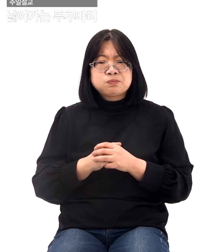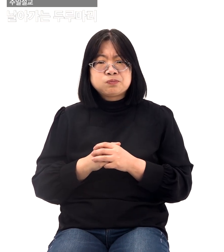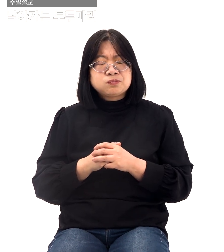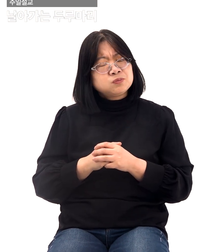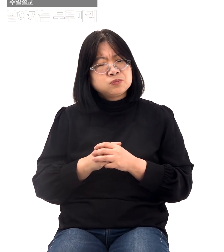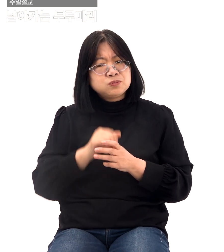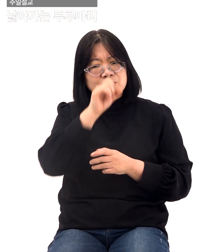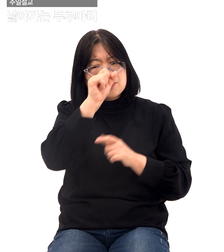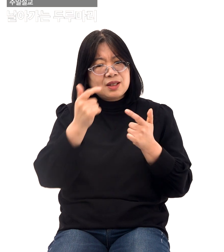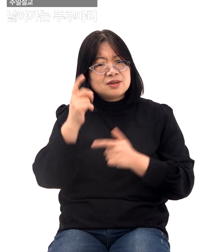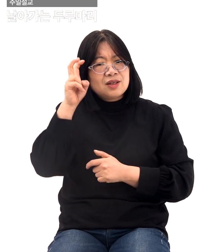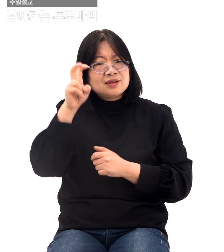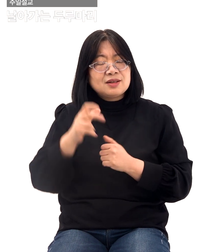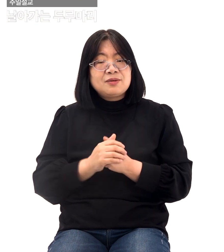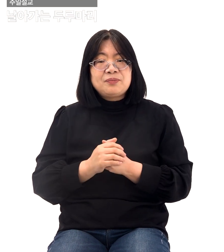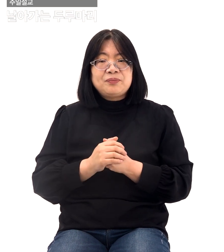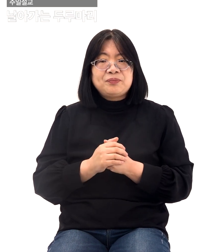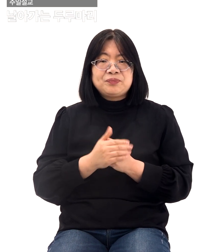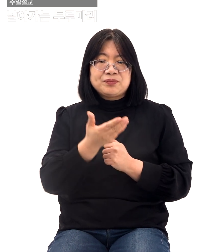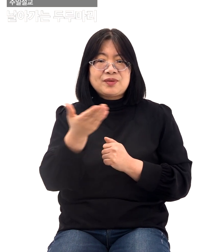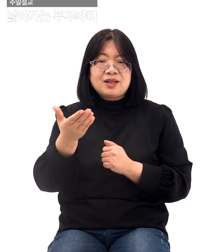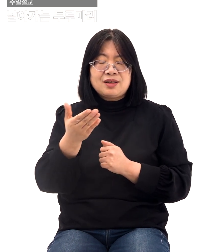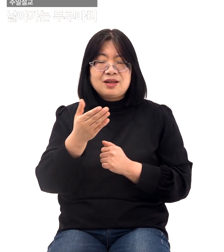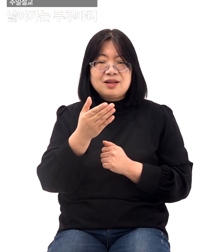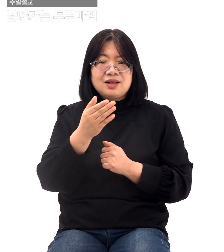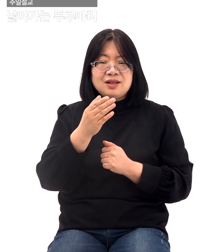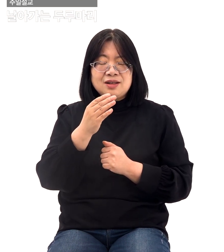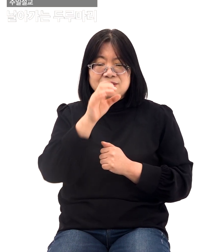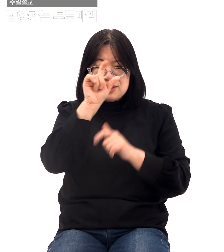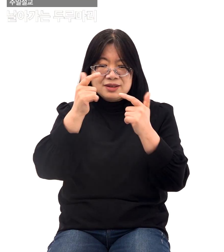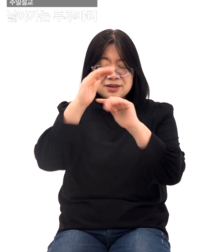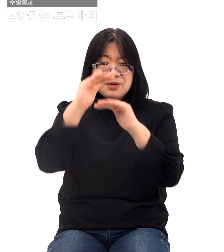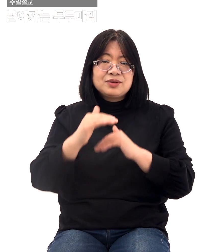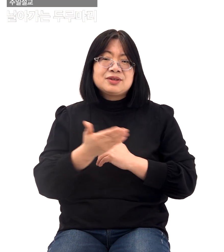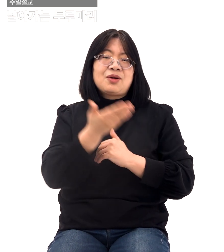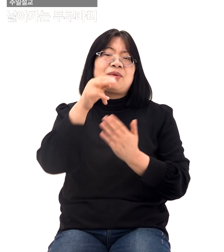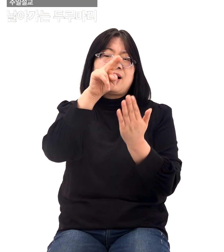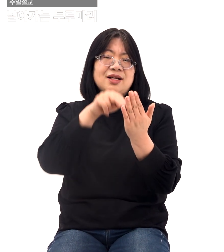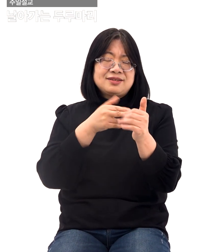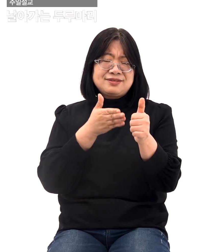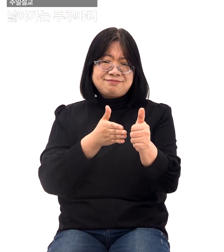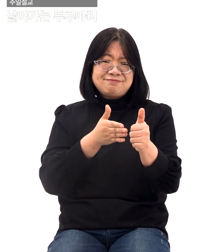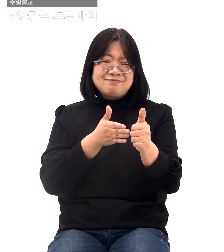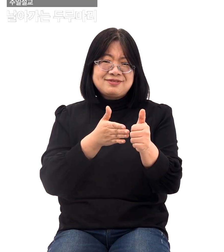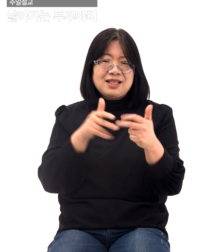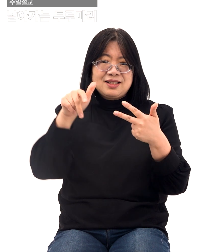안 좋죠? 그래서 여러분, 안 좋은 내용은 여러분들이 좀 읽으세요.